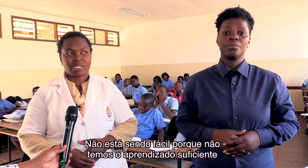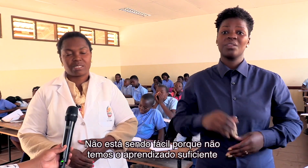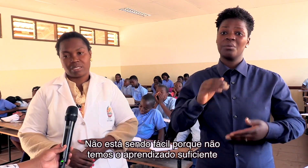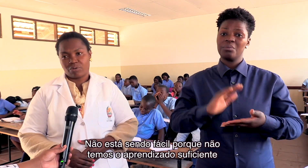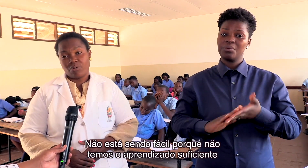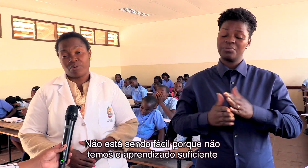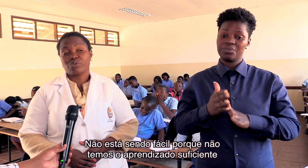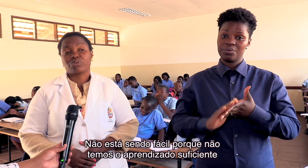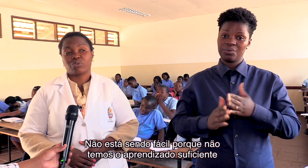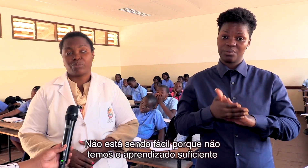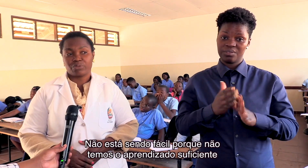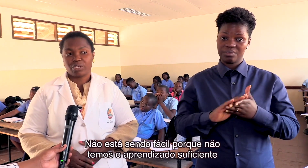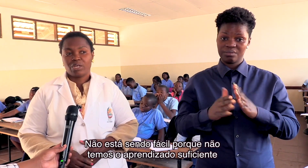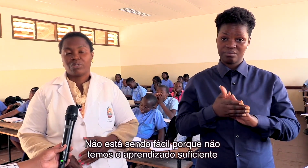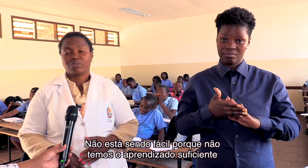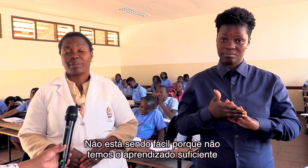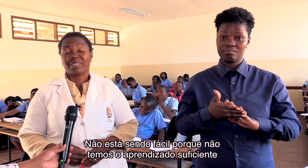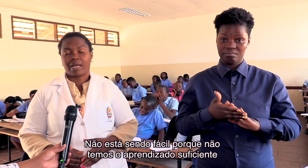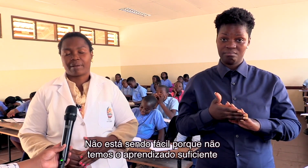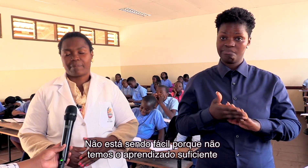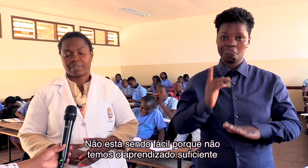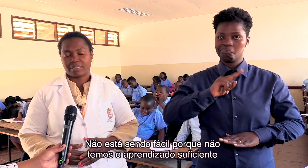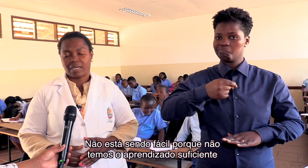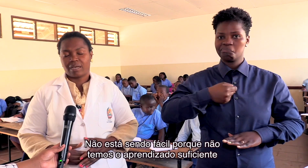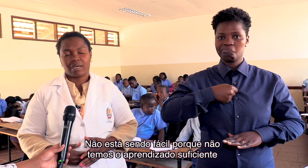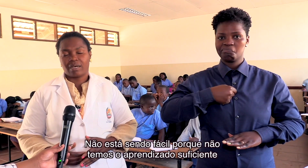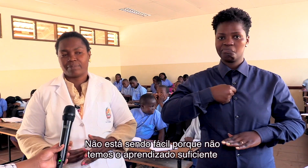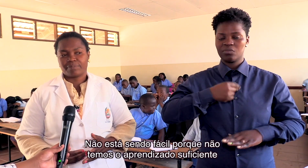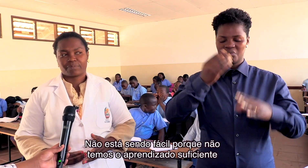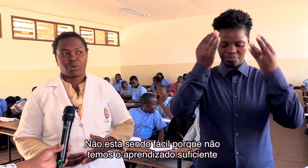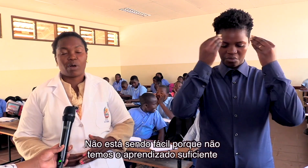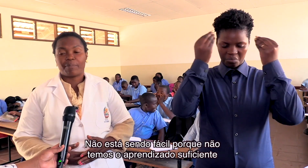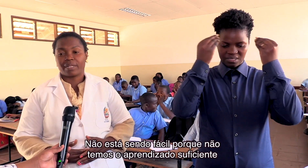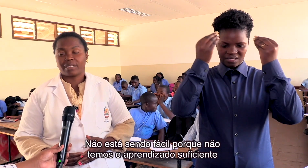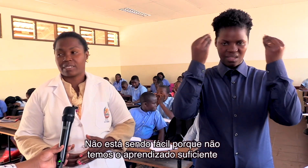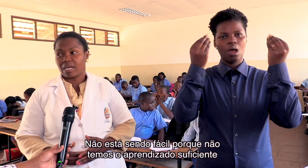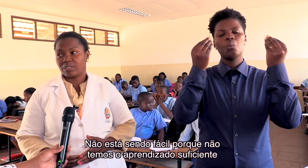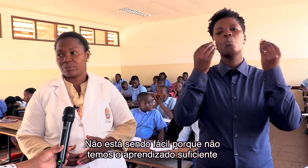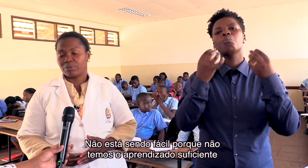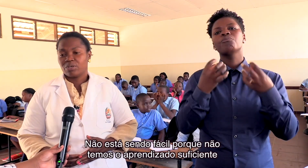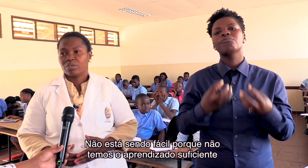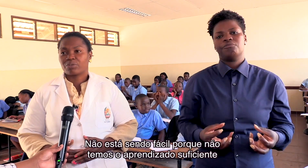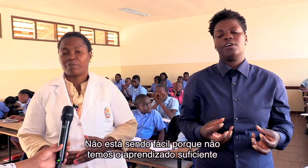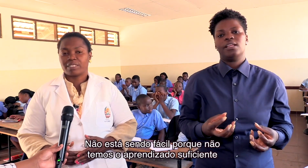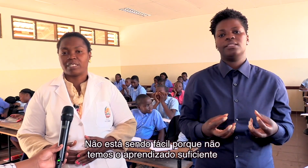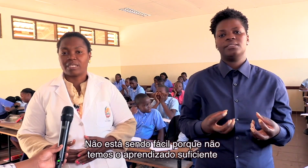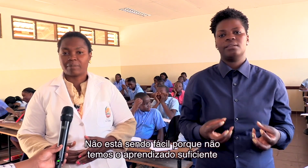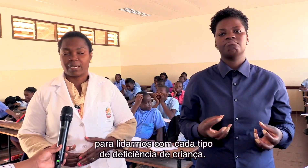em si, ou não somos, não temos a capacidade, o aprendizado suficiente para